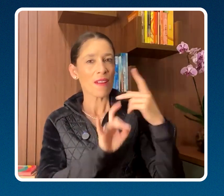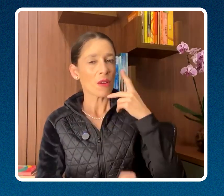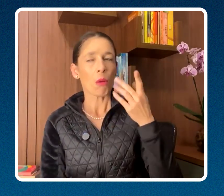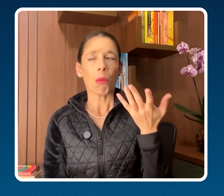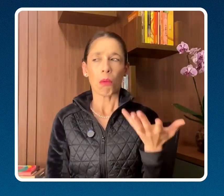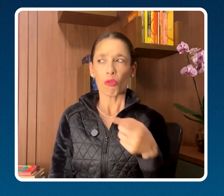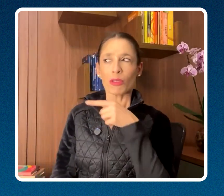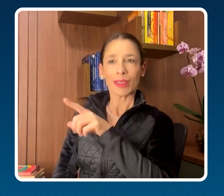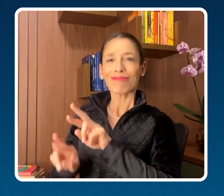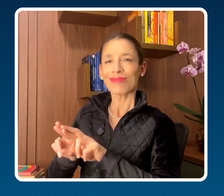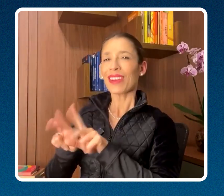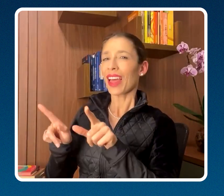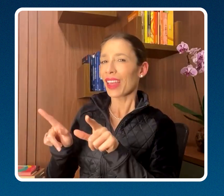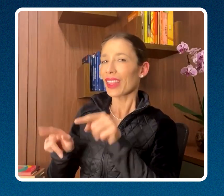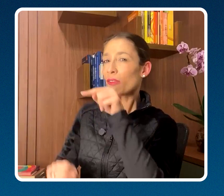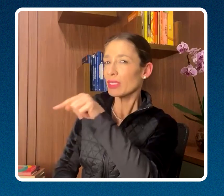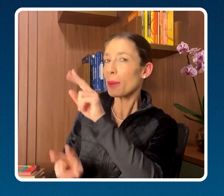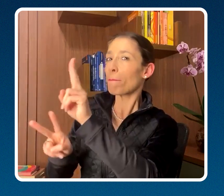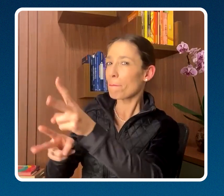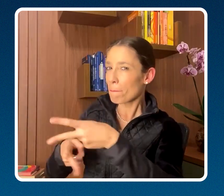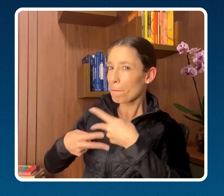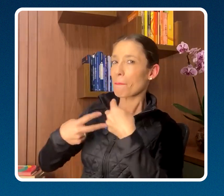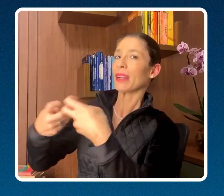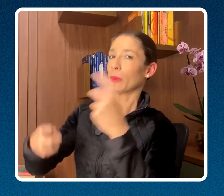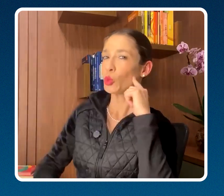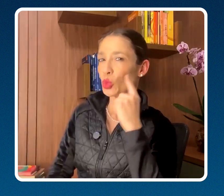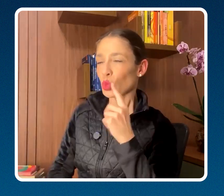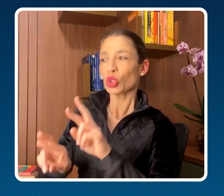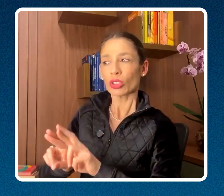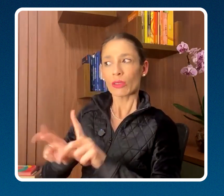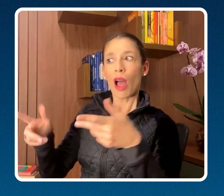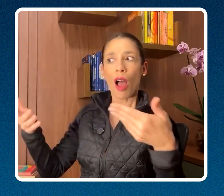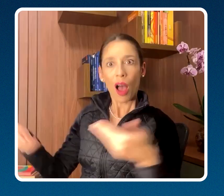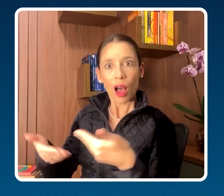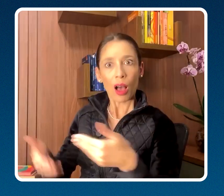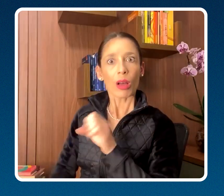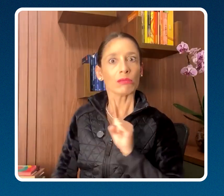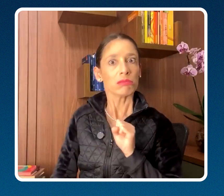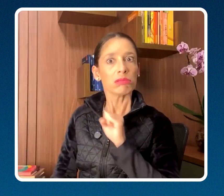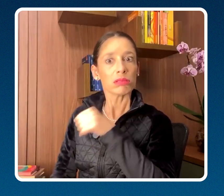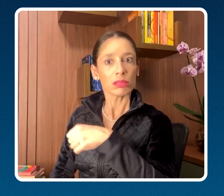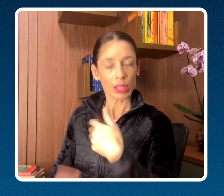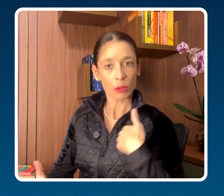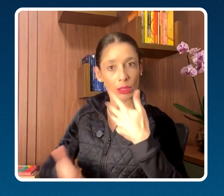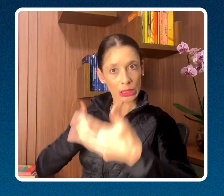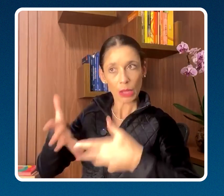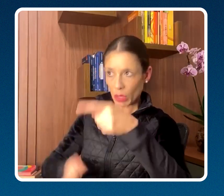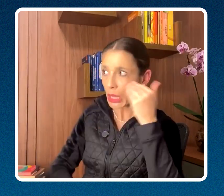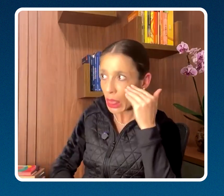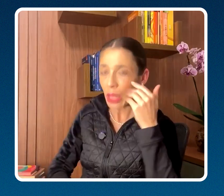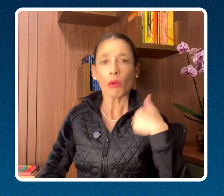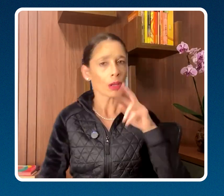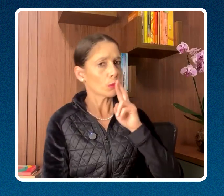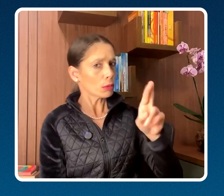diferente, eu estava observando mais. Então a gente falava de outros assuntos e às vezes ele fazia um sinal e perguntava se eu estava entendendo. Eu sim, aí